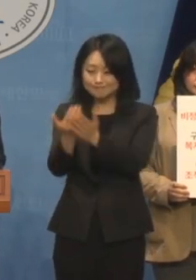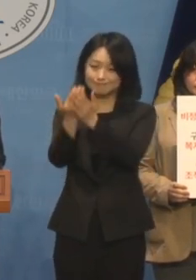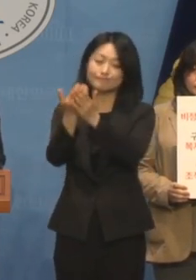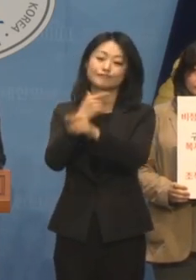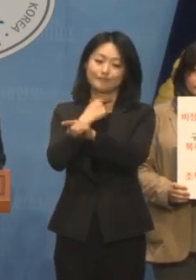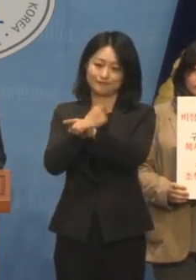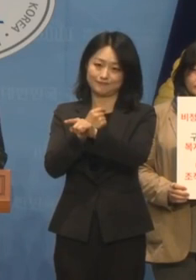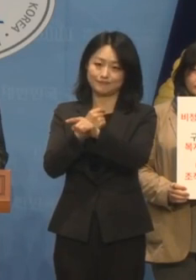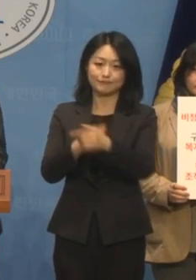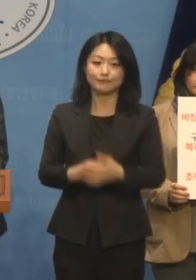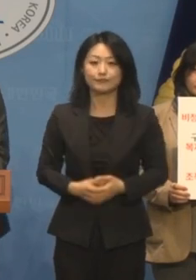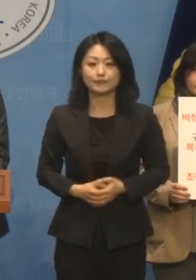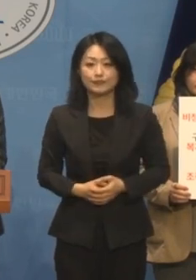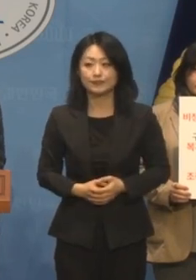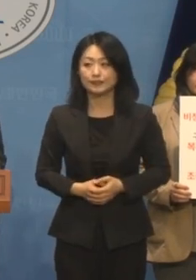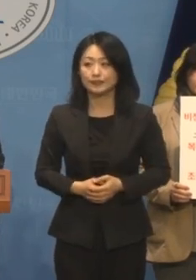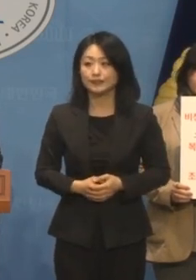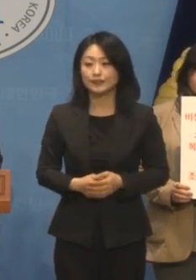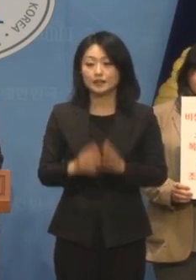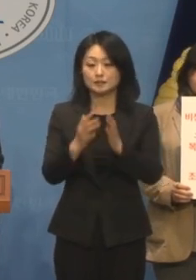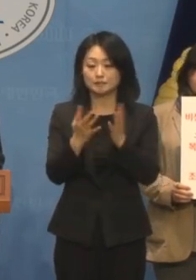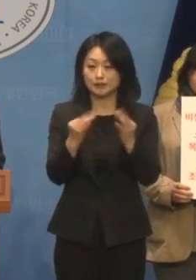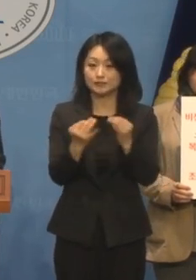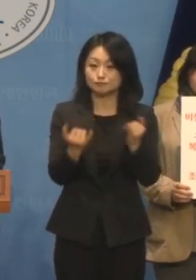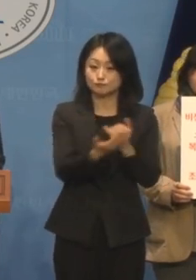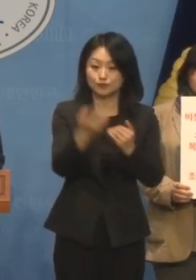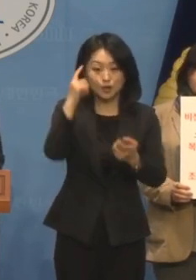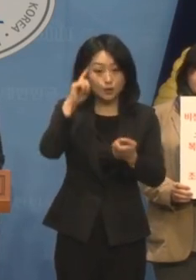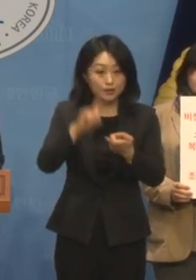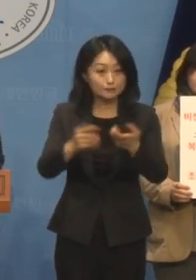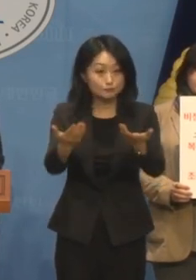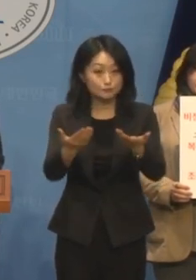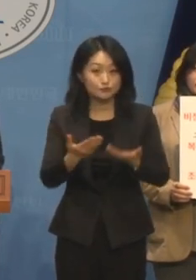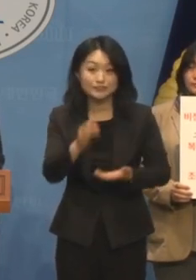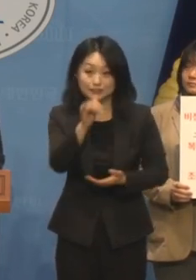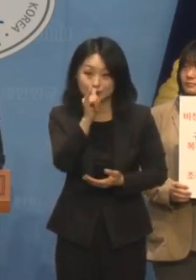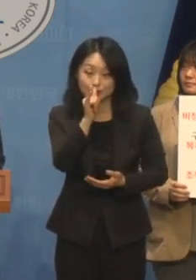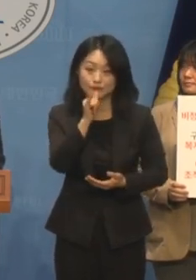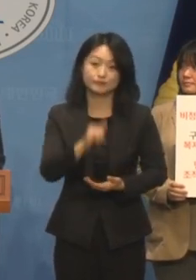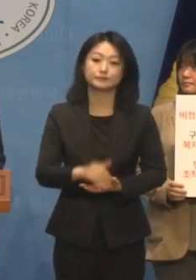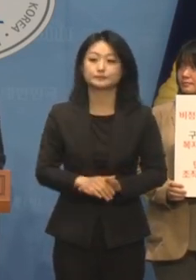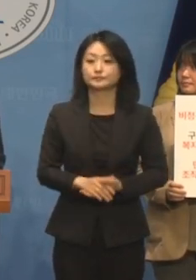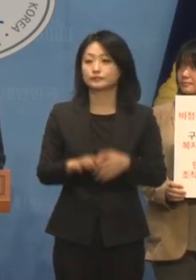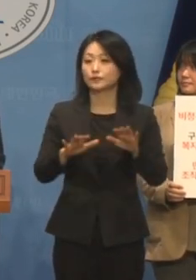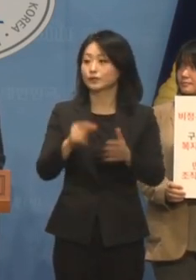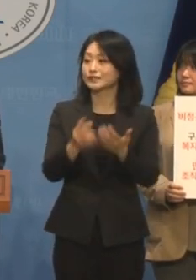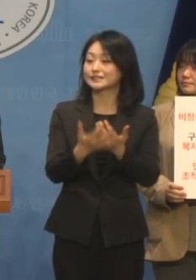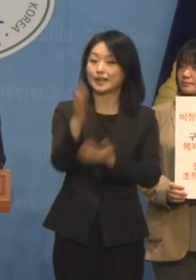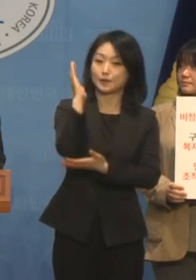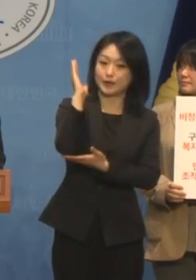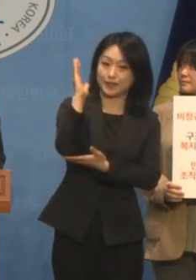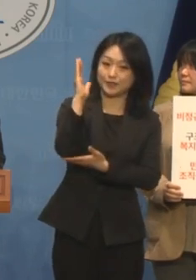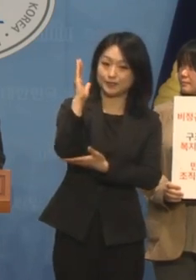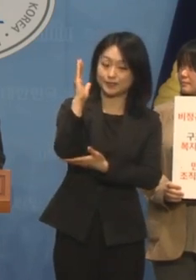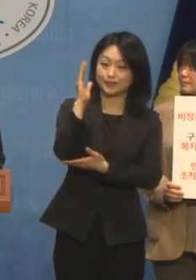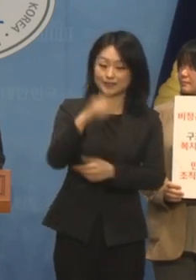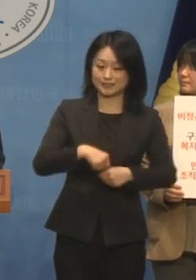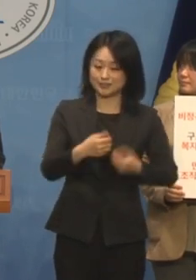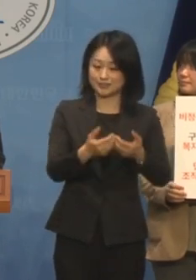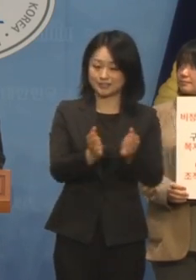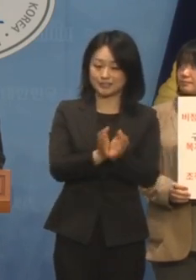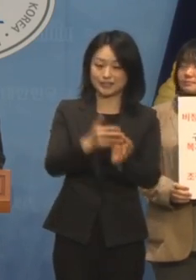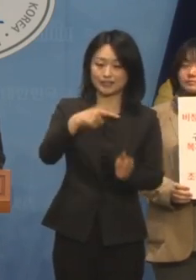저희는 생각하고 있습니다. 그래서 많은 분들이 관심을 가지고 지금 지켜봐주고 계시고요. 오늘 이 기자회견도 우리 정의당